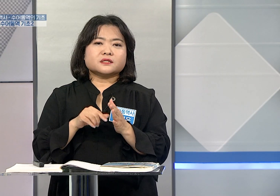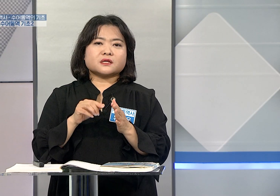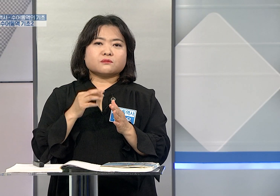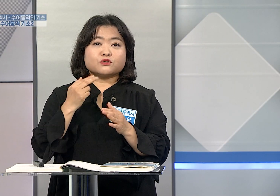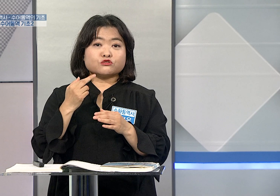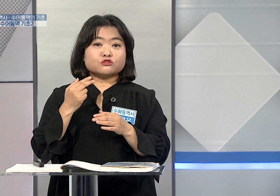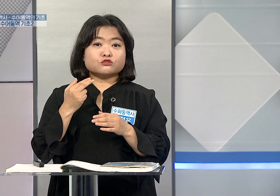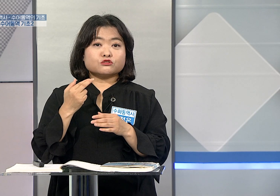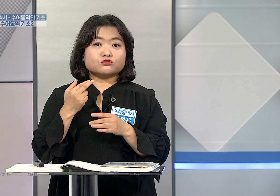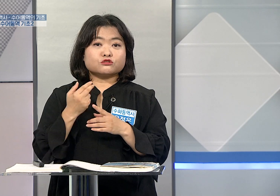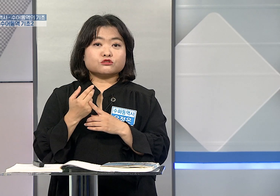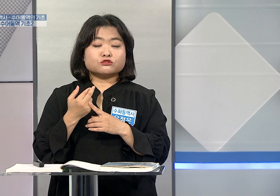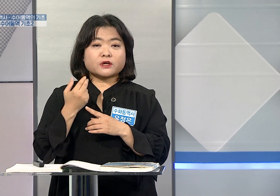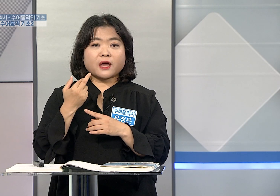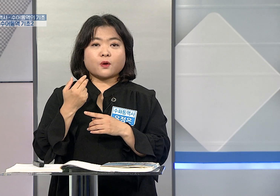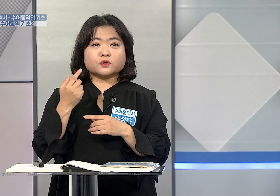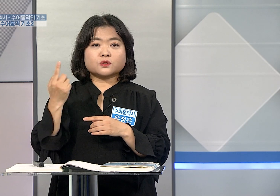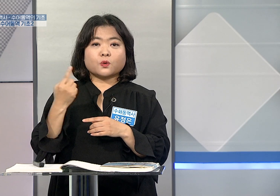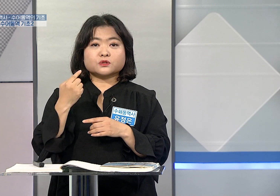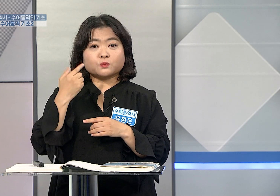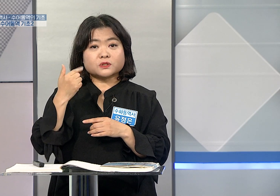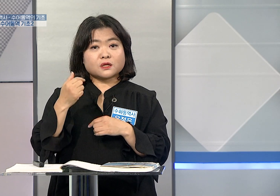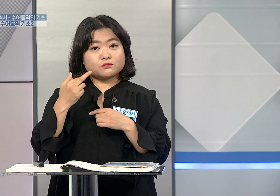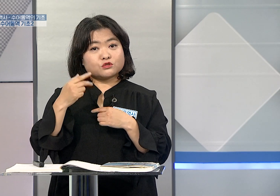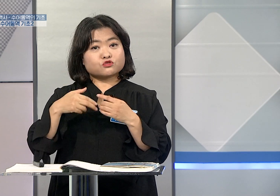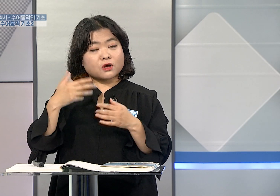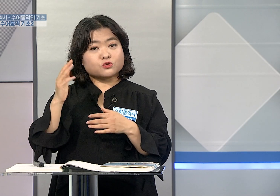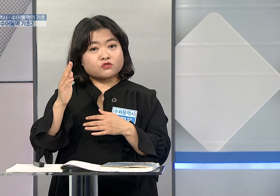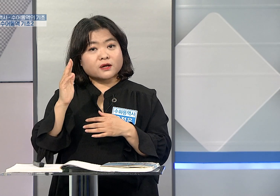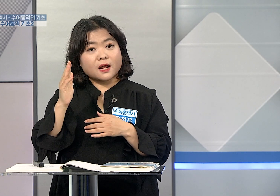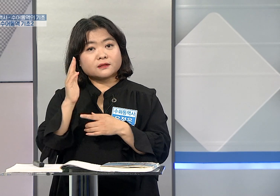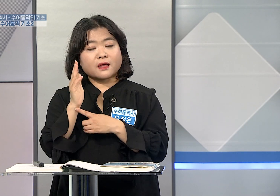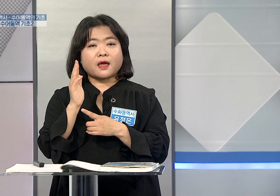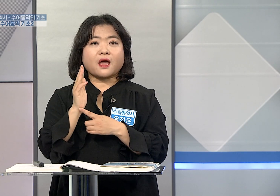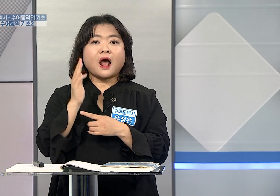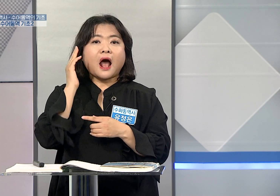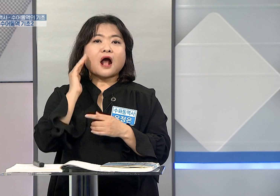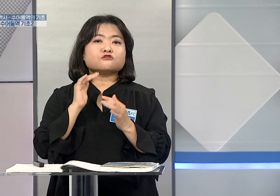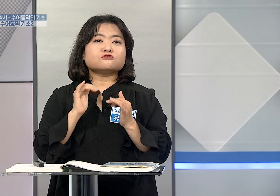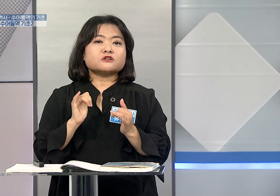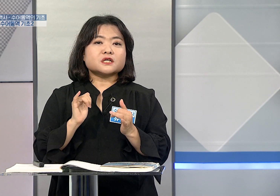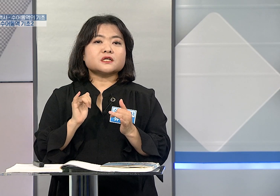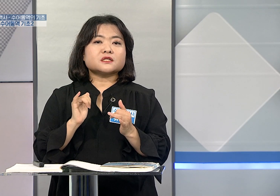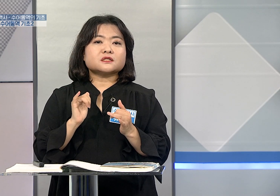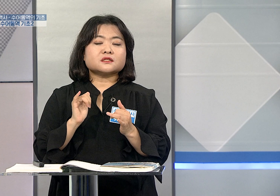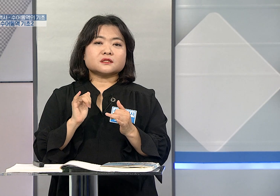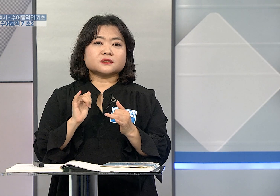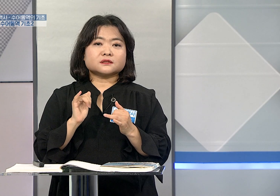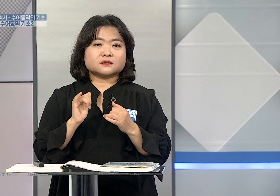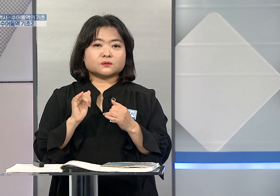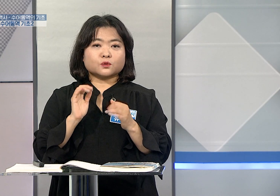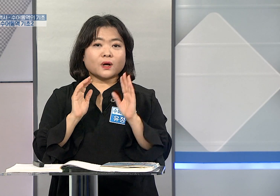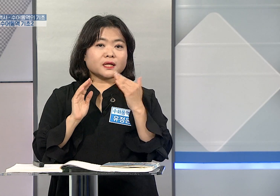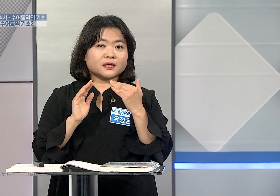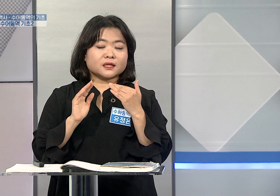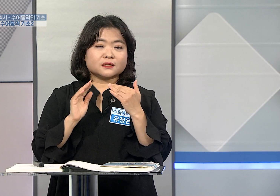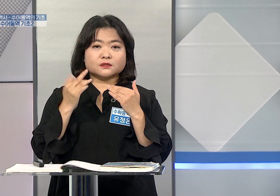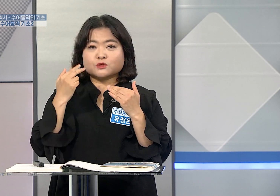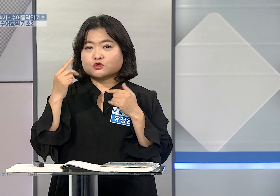이제 미국에서 오신 목사님 미국 수화로 수화를 할 때 한국인 농아인이 그 미국